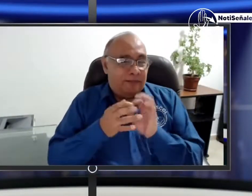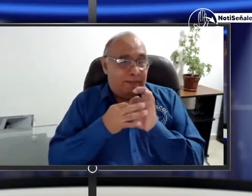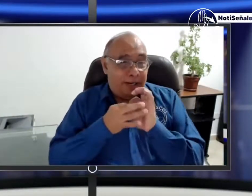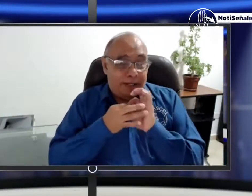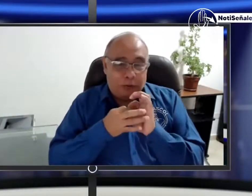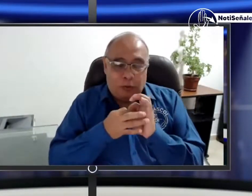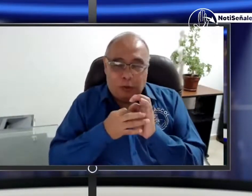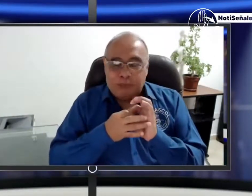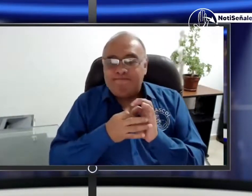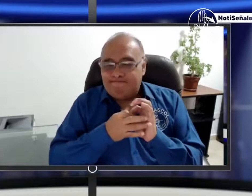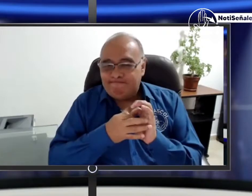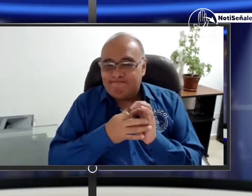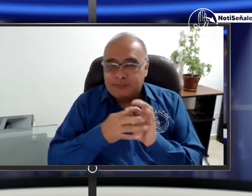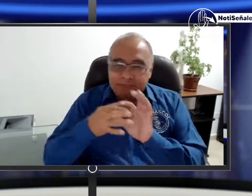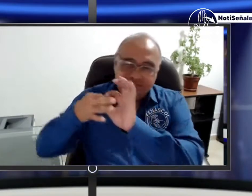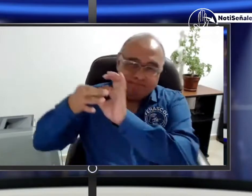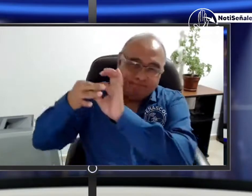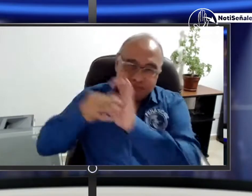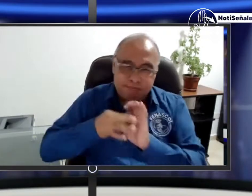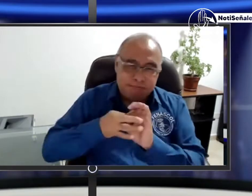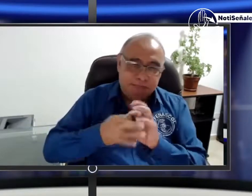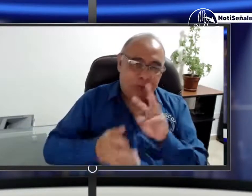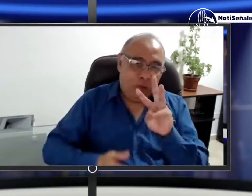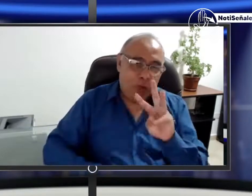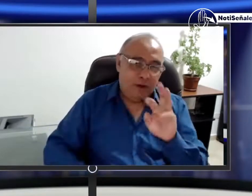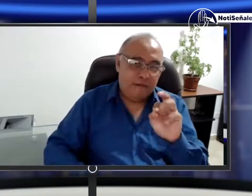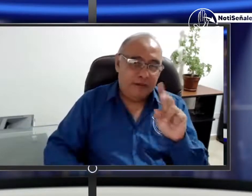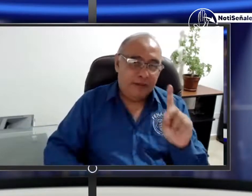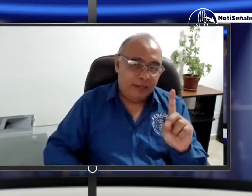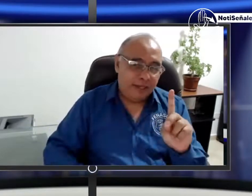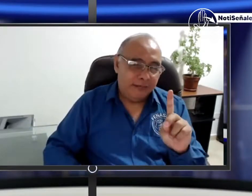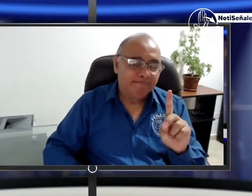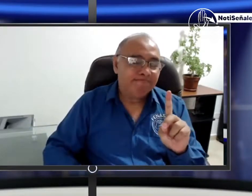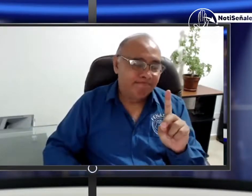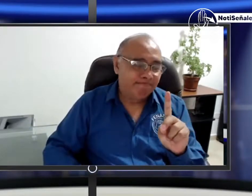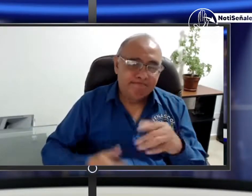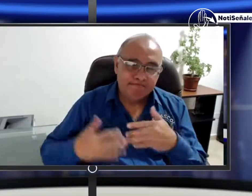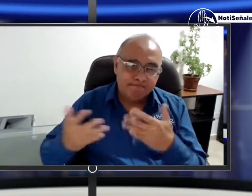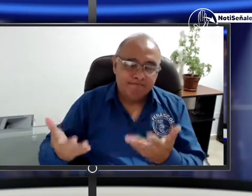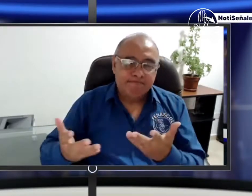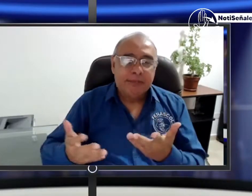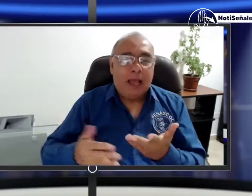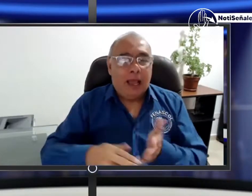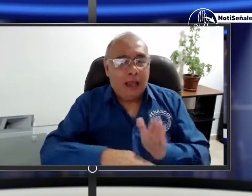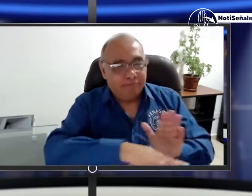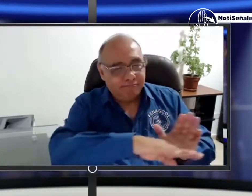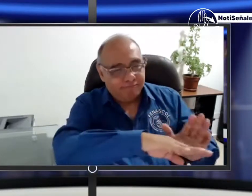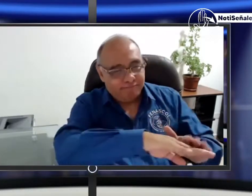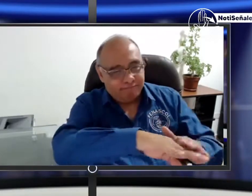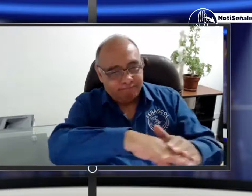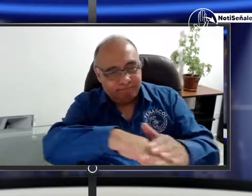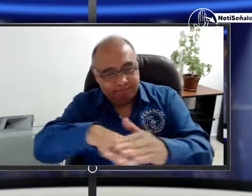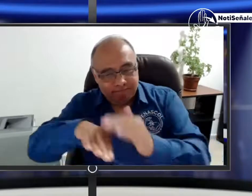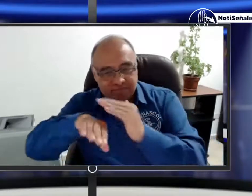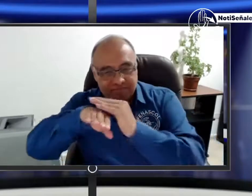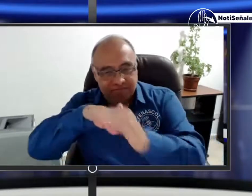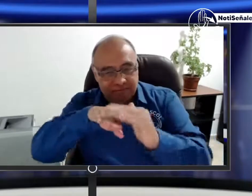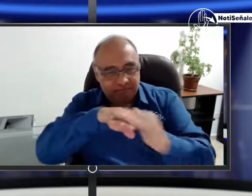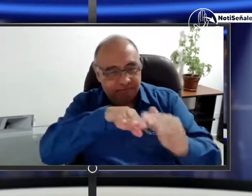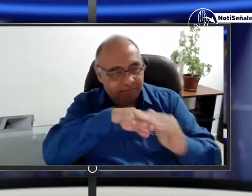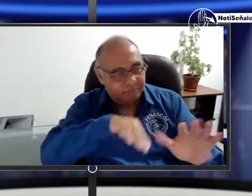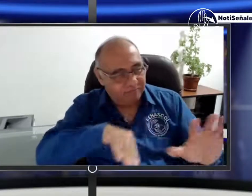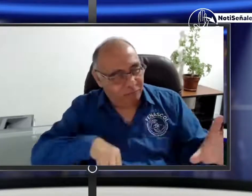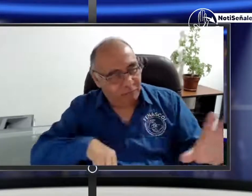perfecto penas col aunando esfuerzos a la propuesta de la